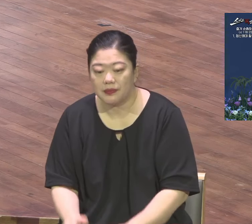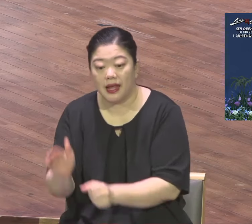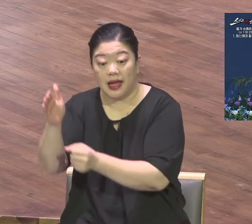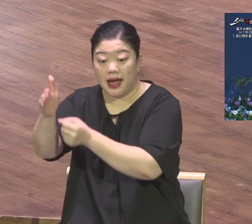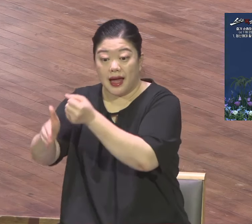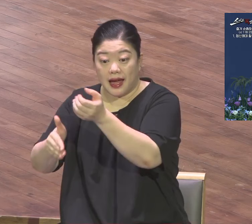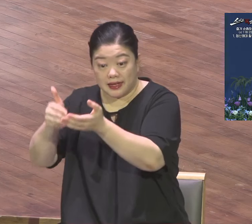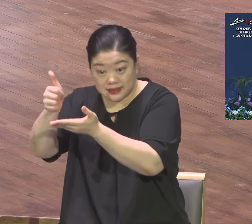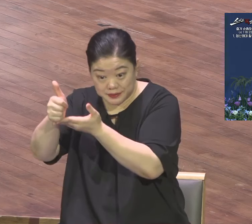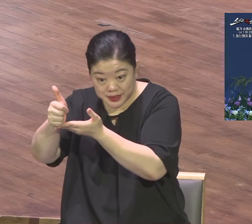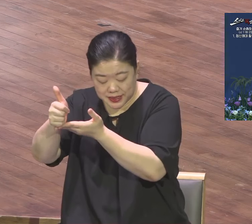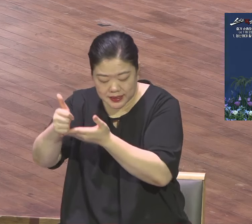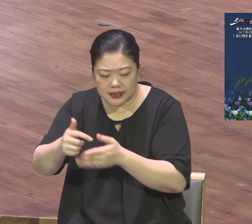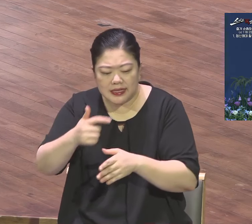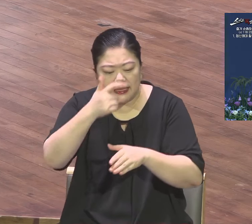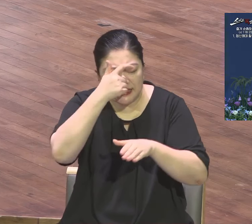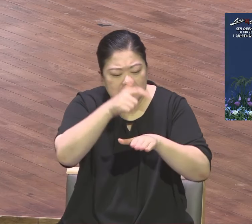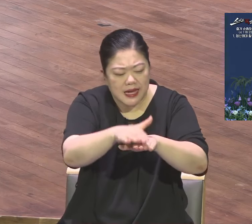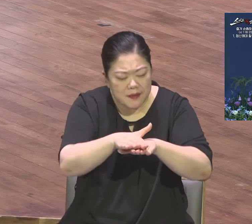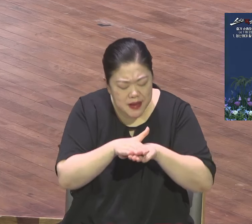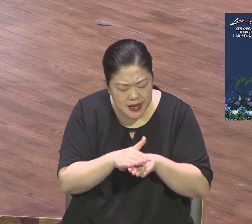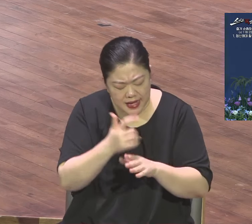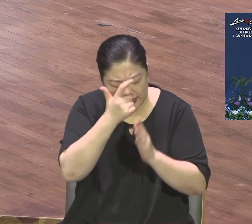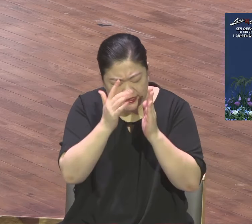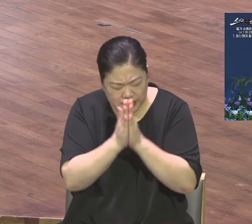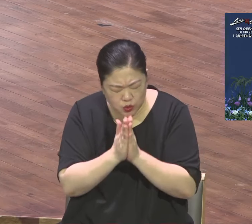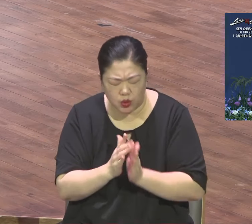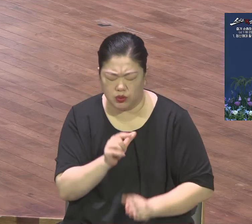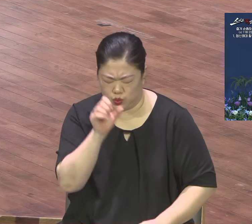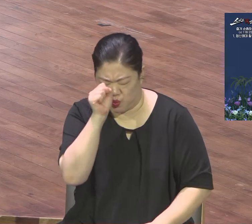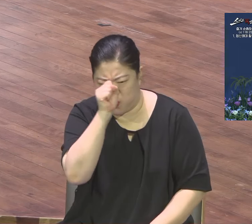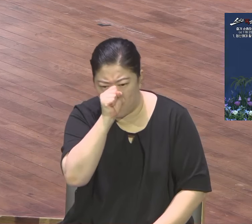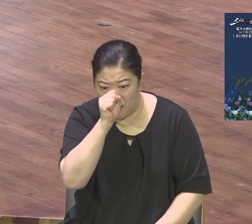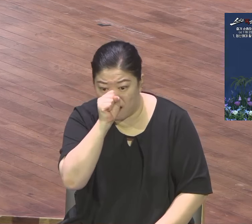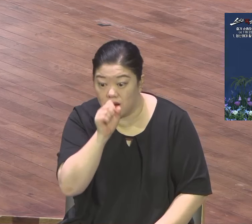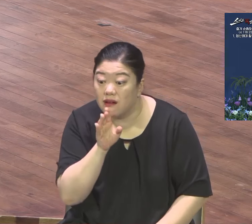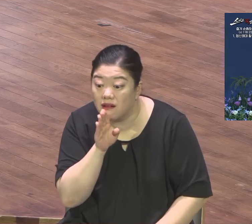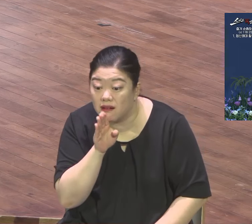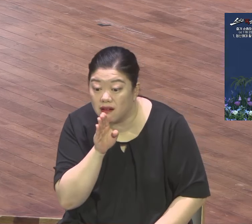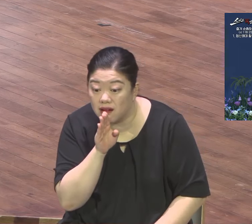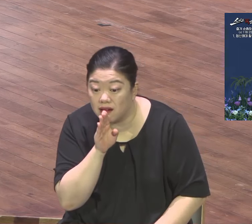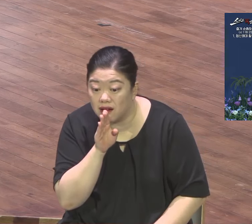가장 원하시는 예배와 기도 하지 않았어요.